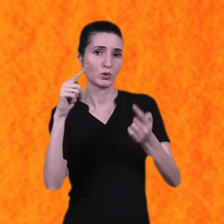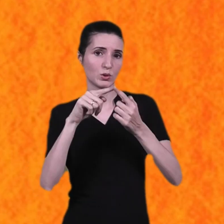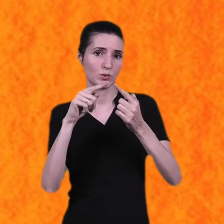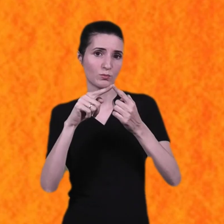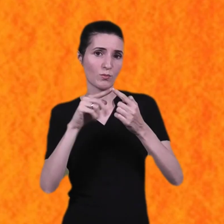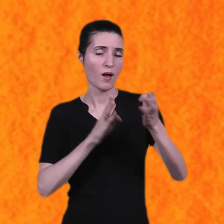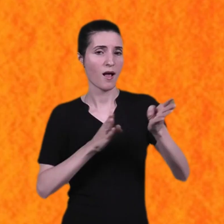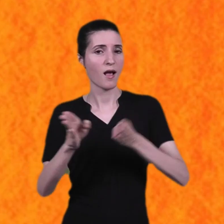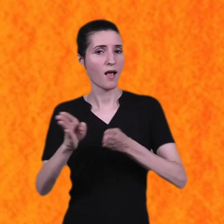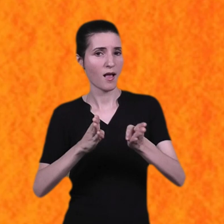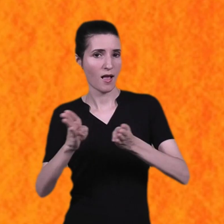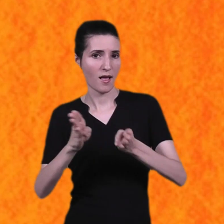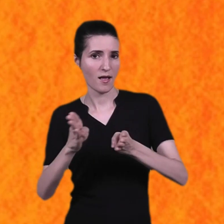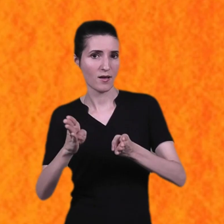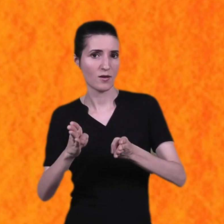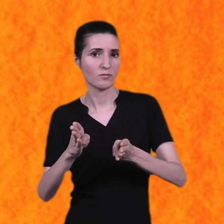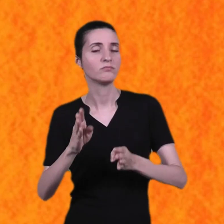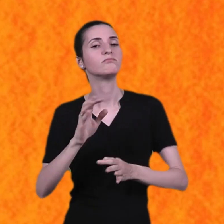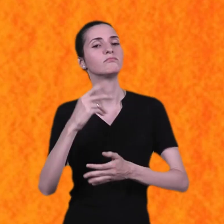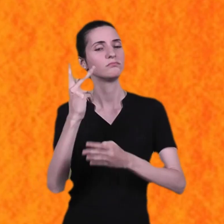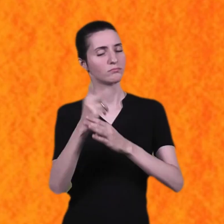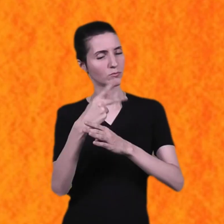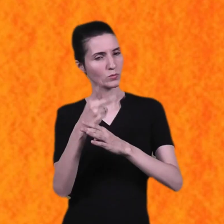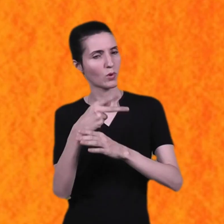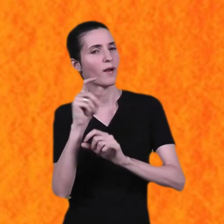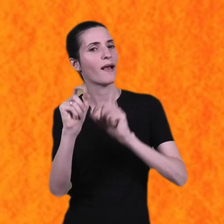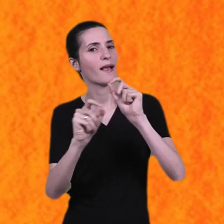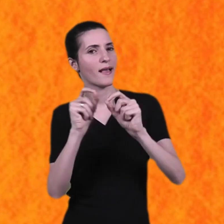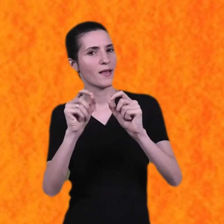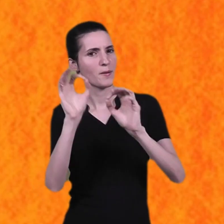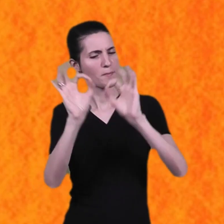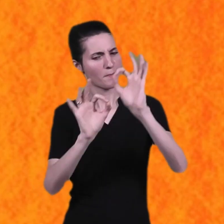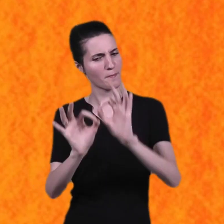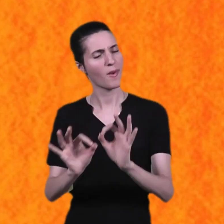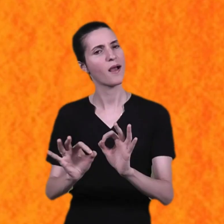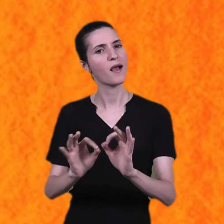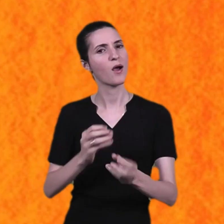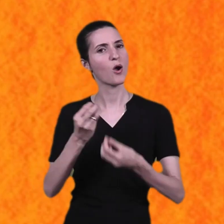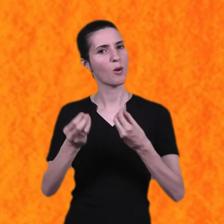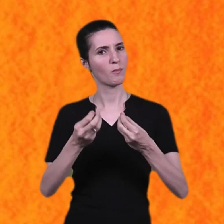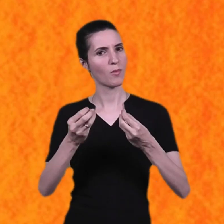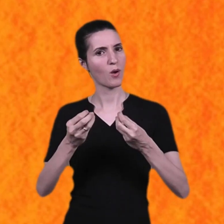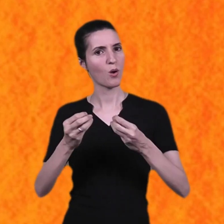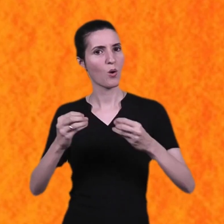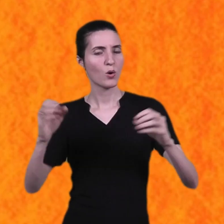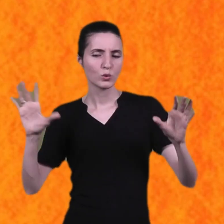livro. Isso aí. Nós procuramos nesse projeto abranger